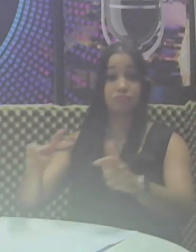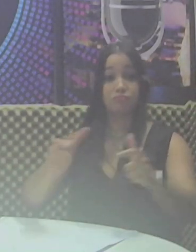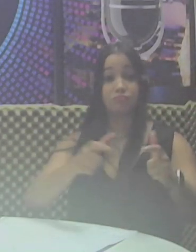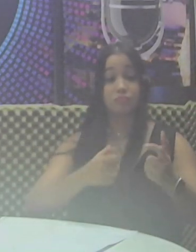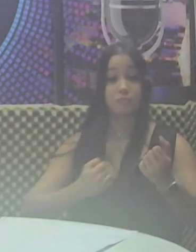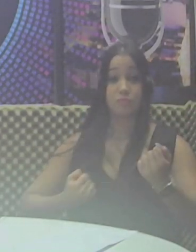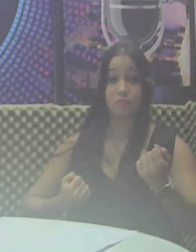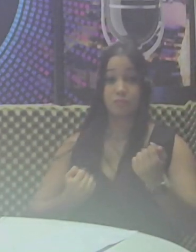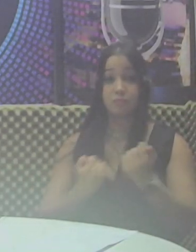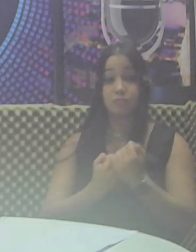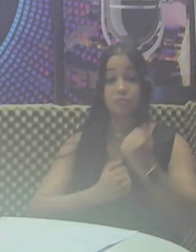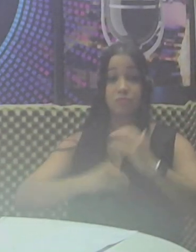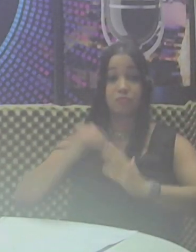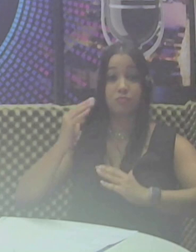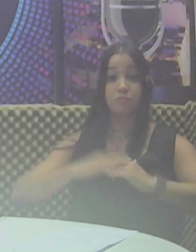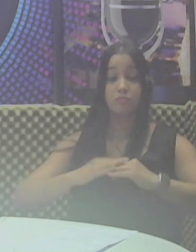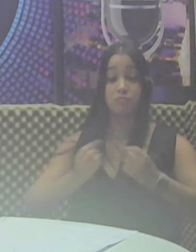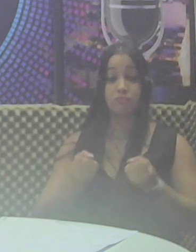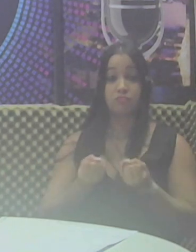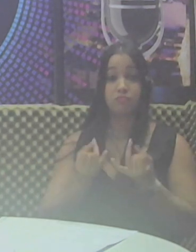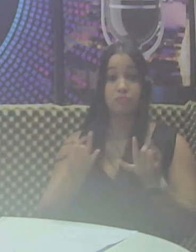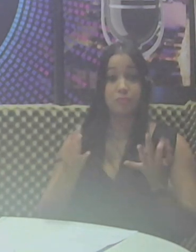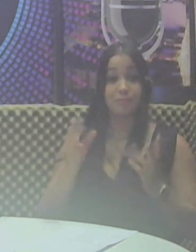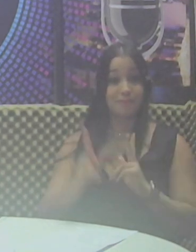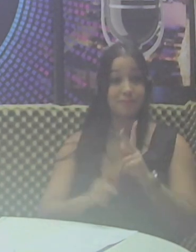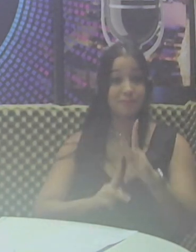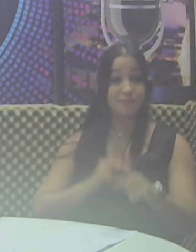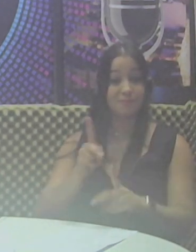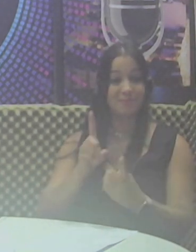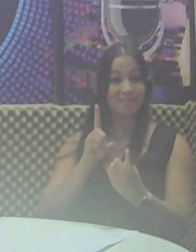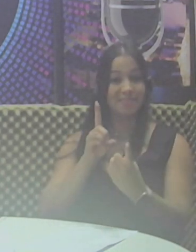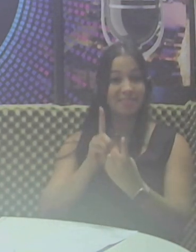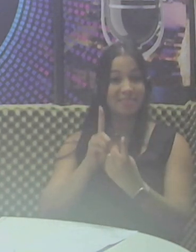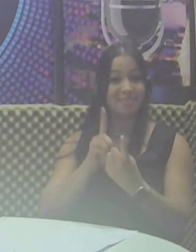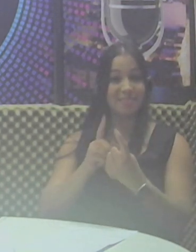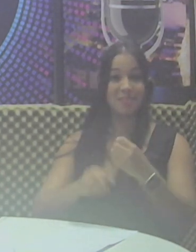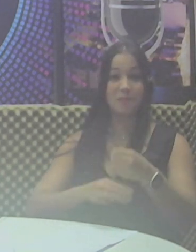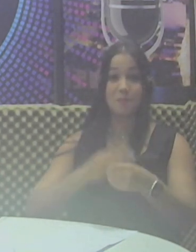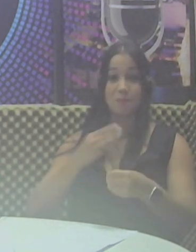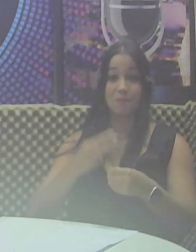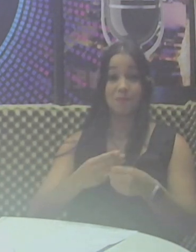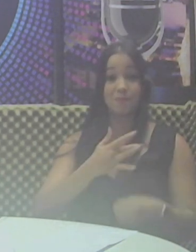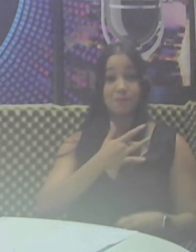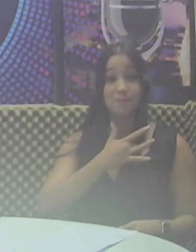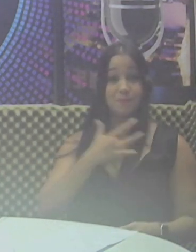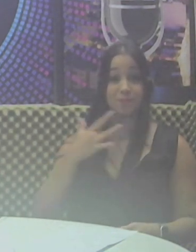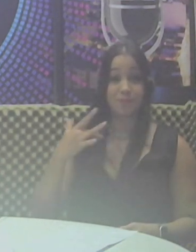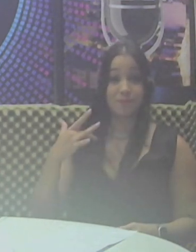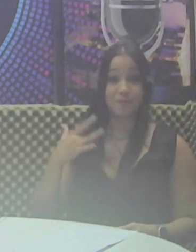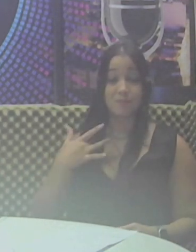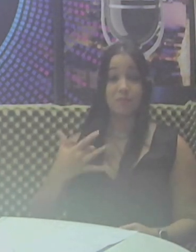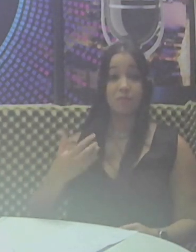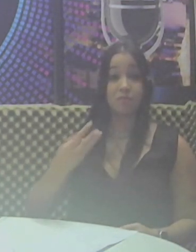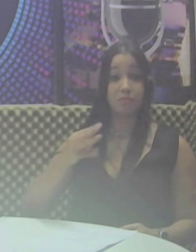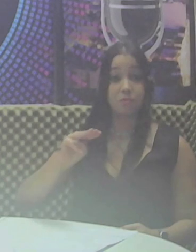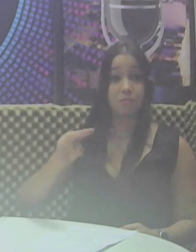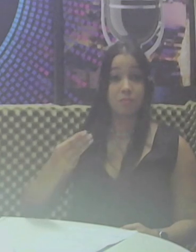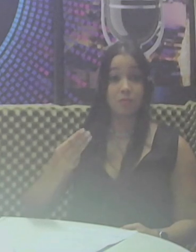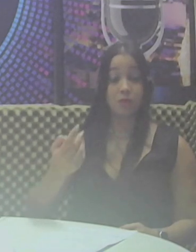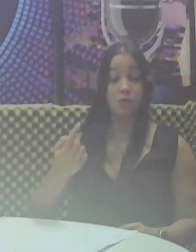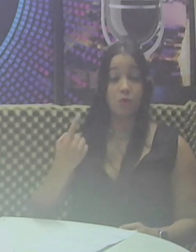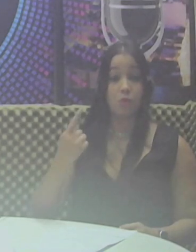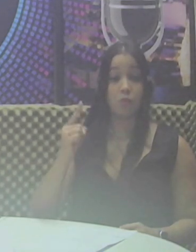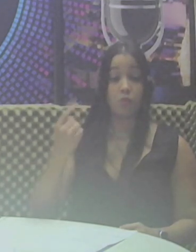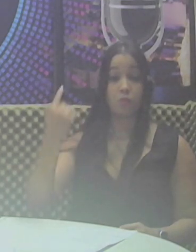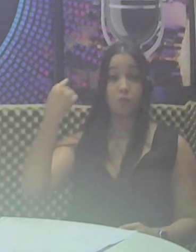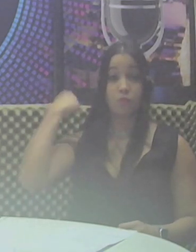multiprofissional à população, os atendimentos da rede municipal de saúde passaram de 3 milhões no último ano.